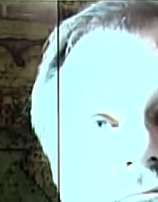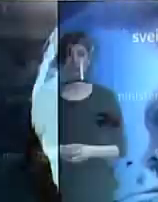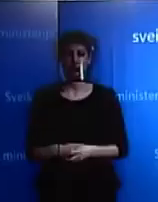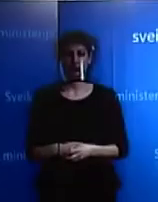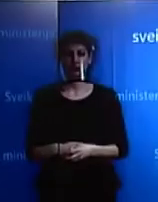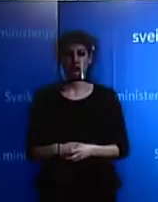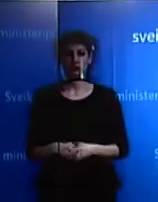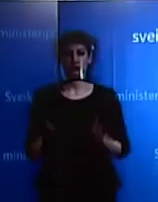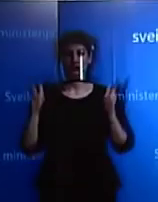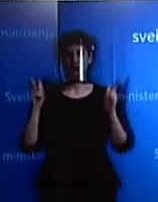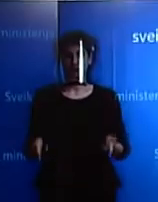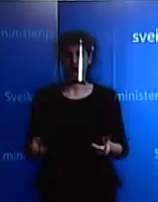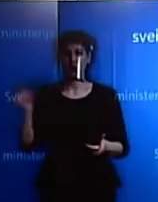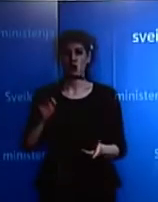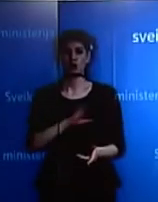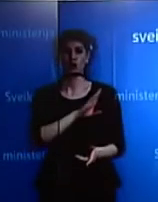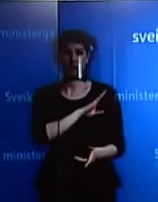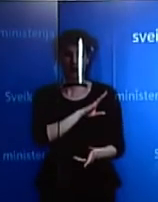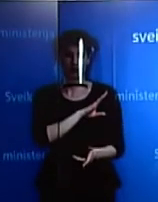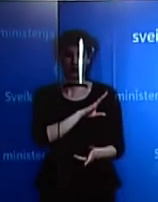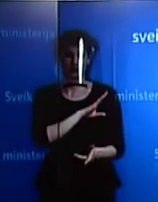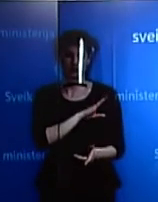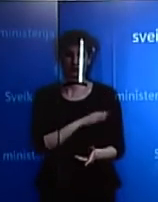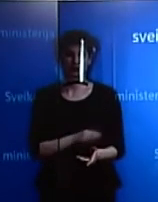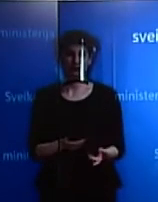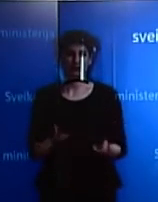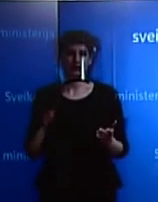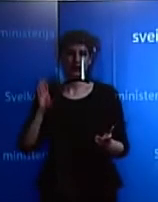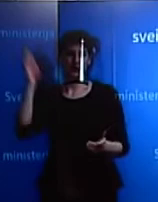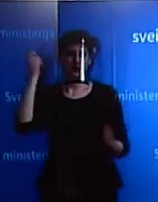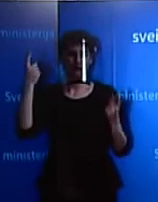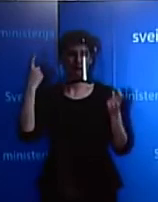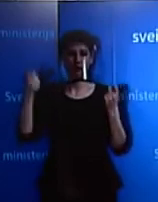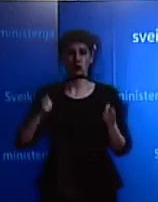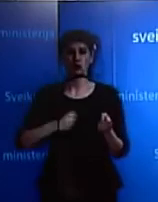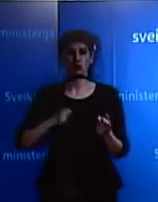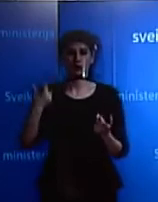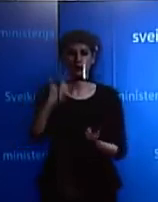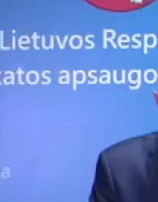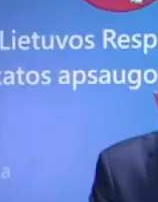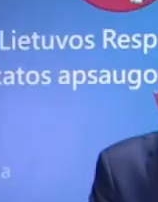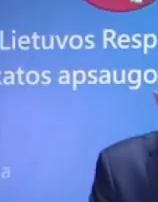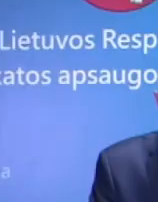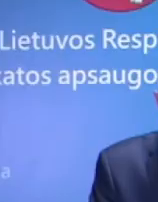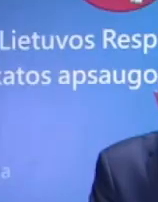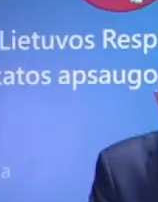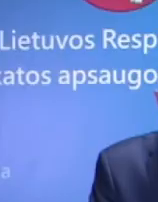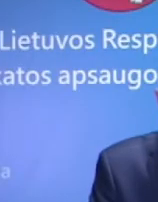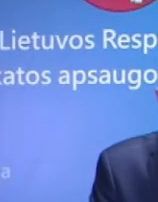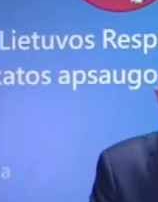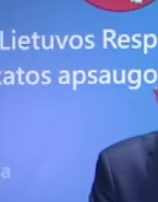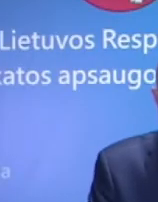į sveikatos apsaugos ministerijoje vykstančią spaudos konferenciją. Kalba ministras Aurelijus Veryga. Mirtis ir turim